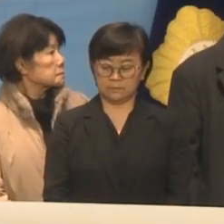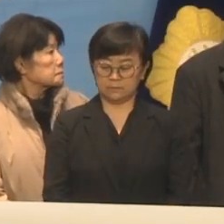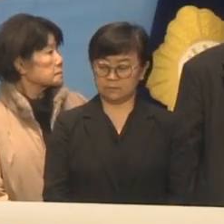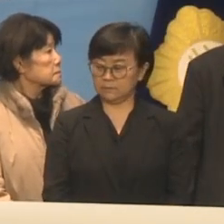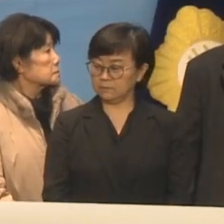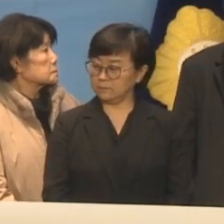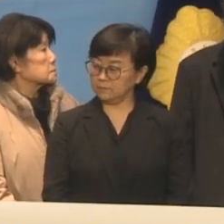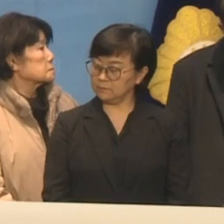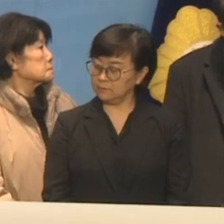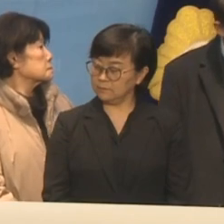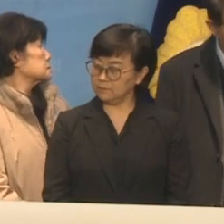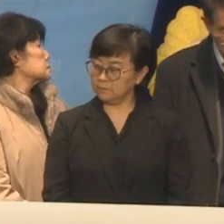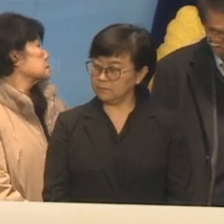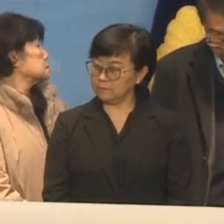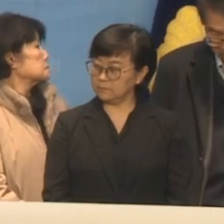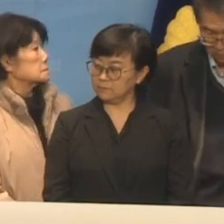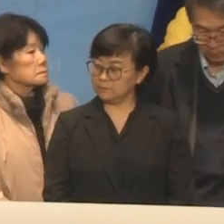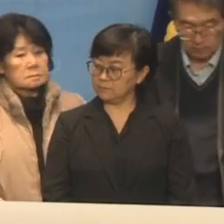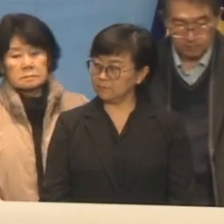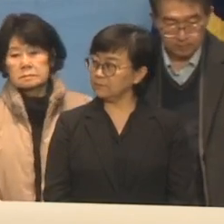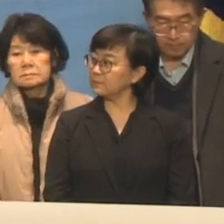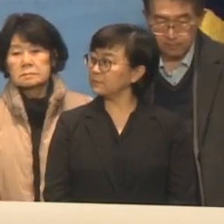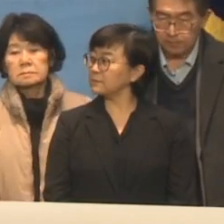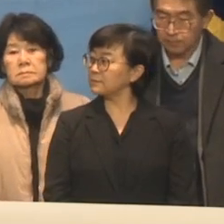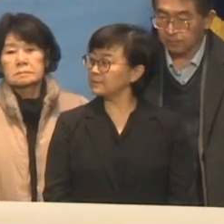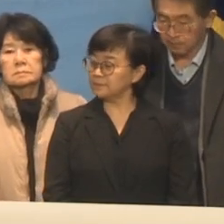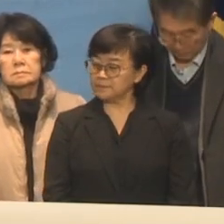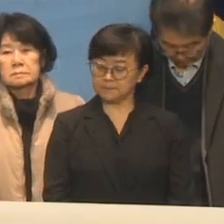붙으세요. 화면에 다 들어오게.